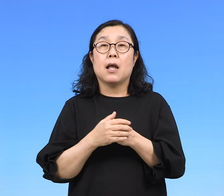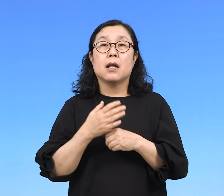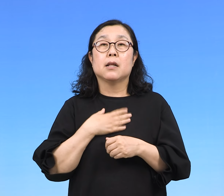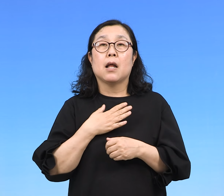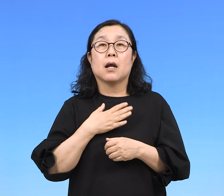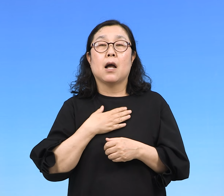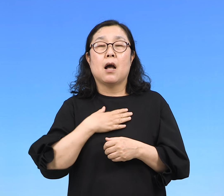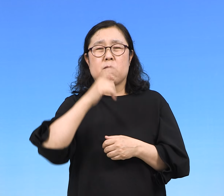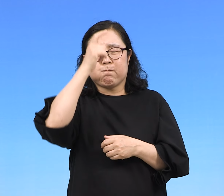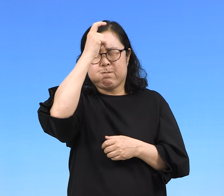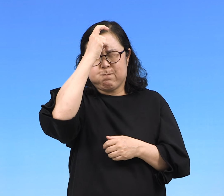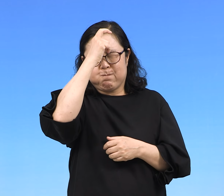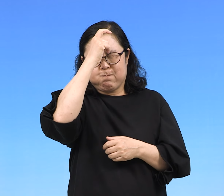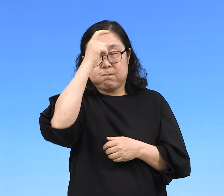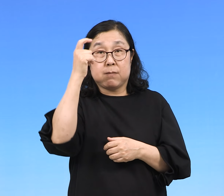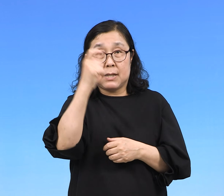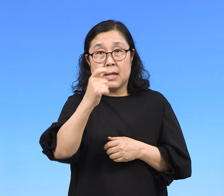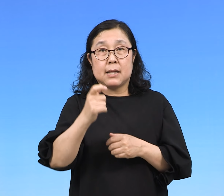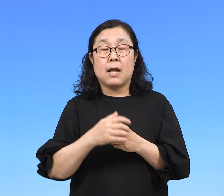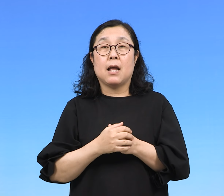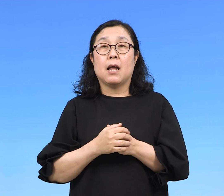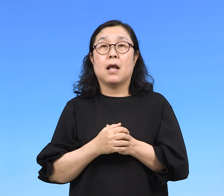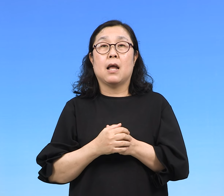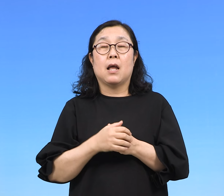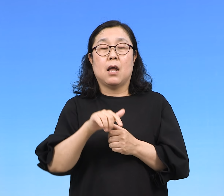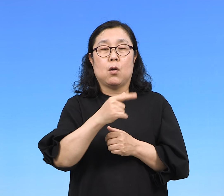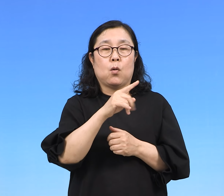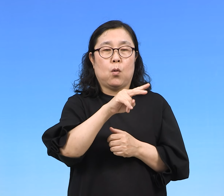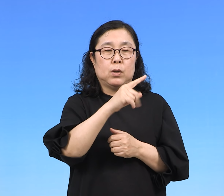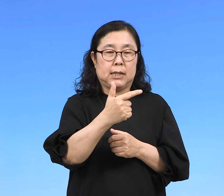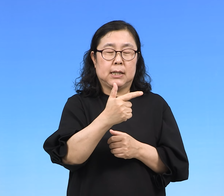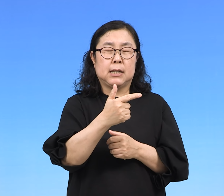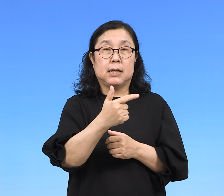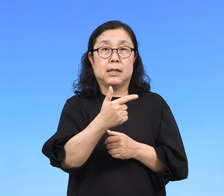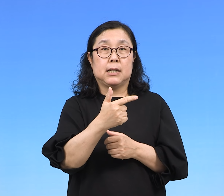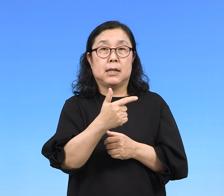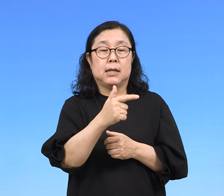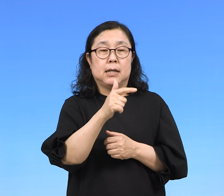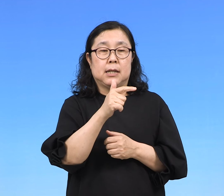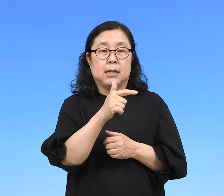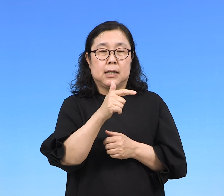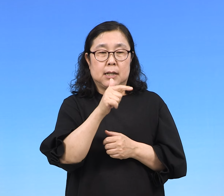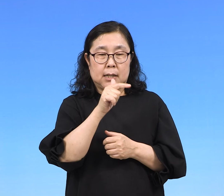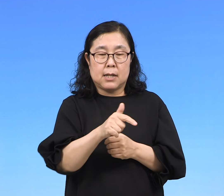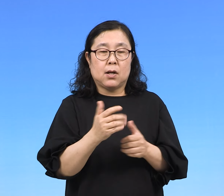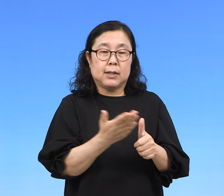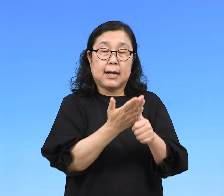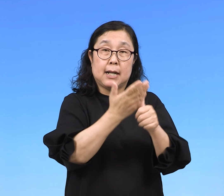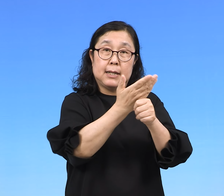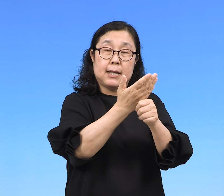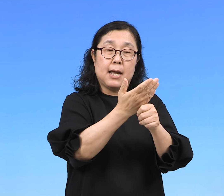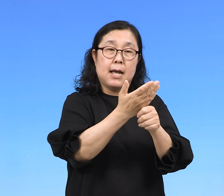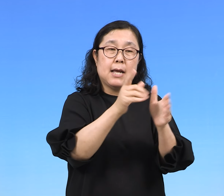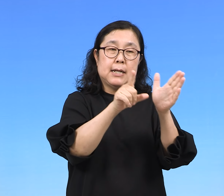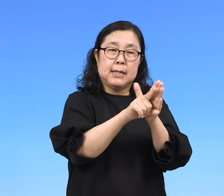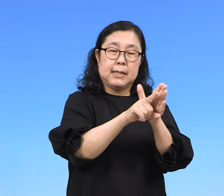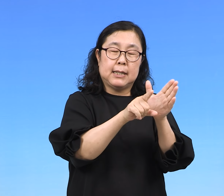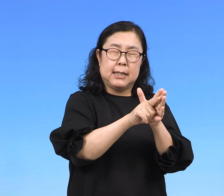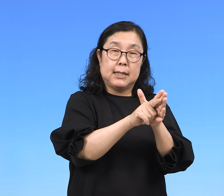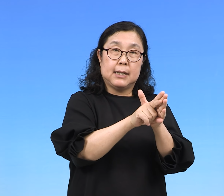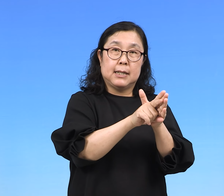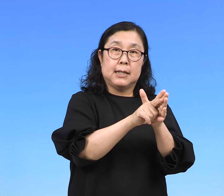마음이에요. 아니 내가 이 고집도 세고 그런데, 아니 내가 지금 고신에서 잔뼈가 굵었는데 또 신학교를 내가 고신으로